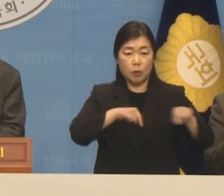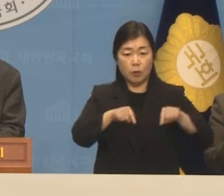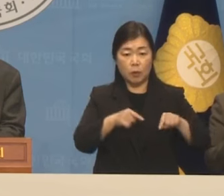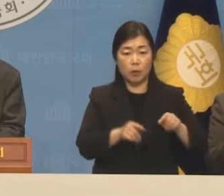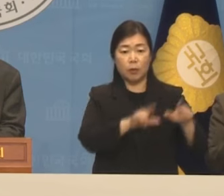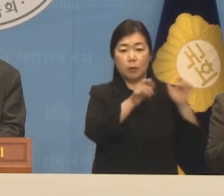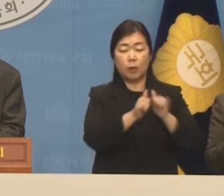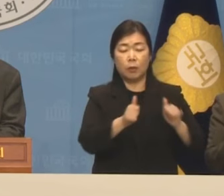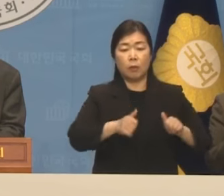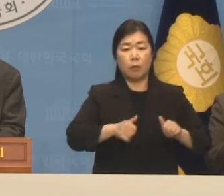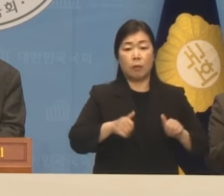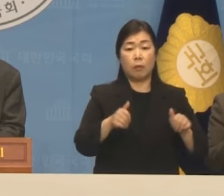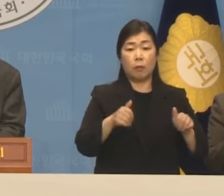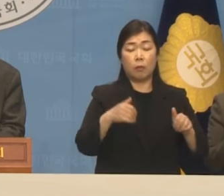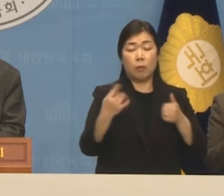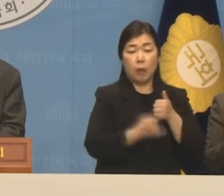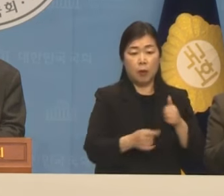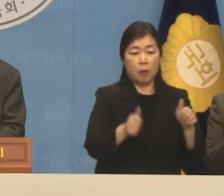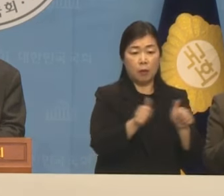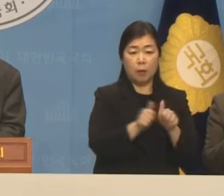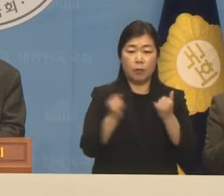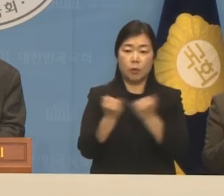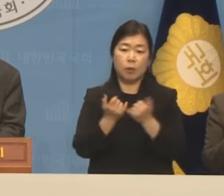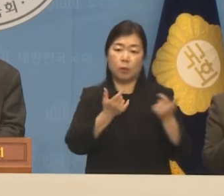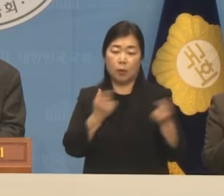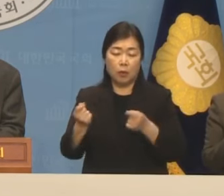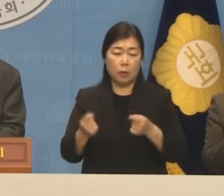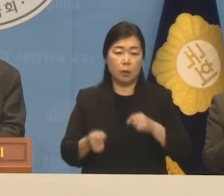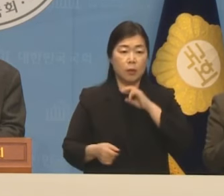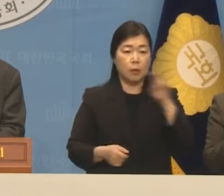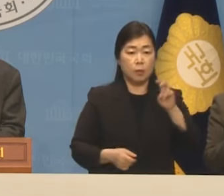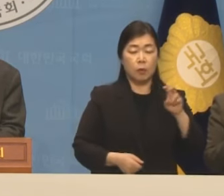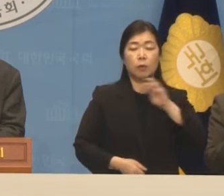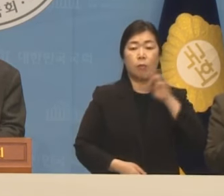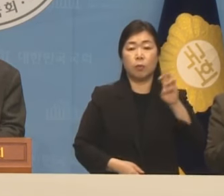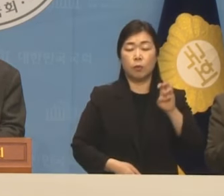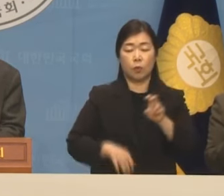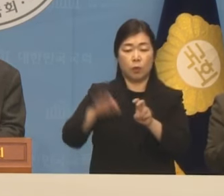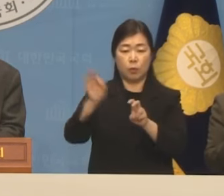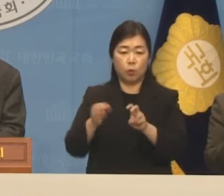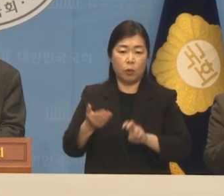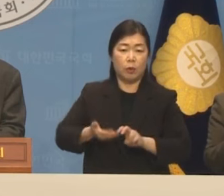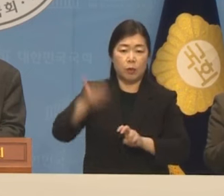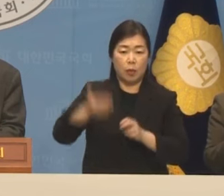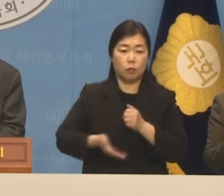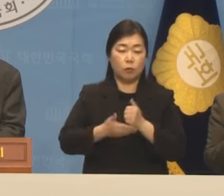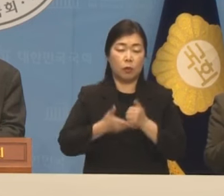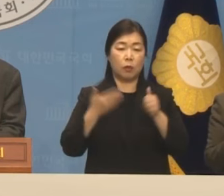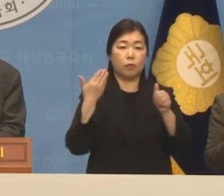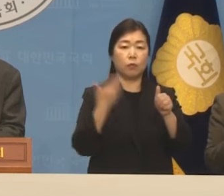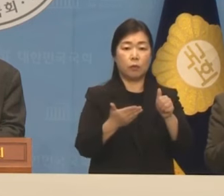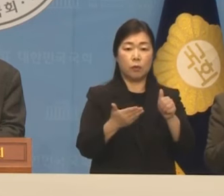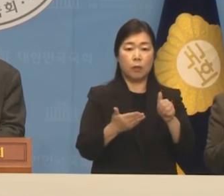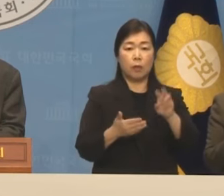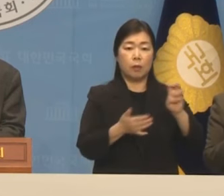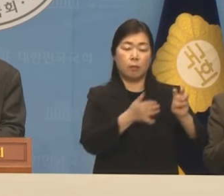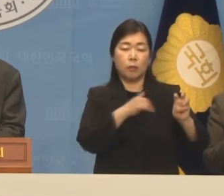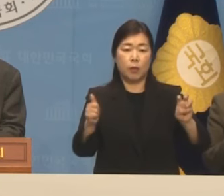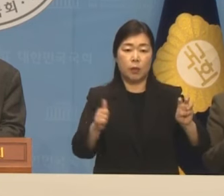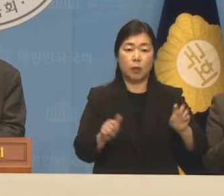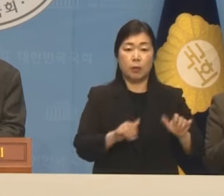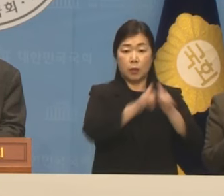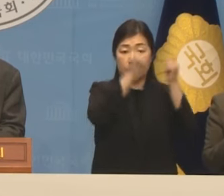연합정치시민회의가 남녀 동수 2030 세대를 20% 이상 포함하여 추천한 30인의